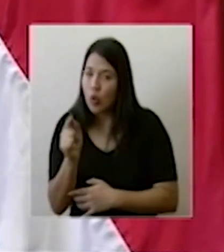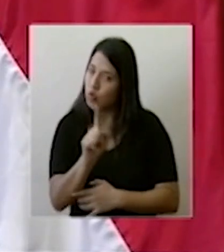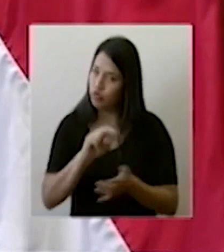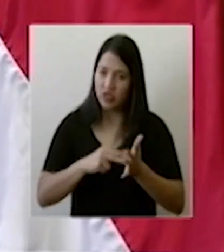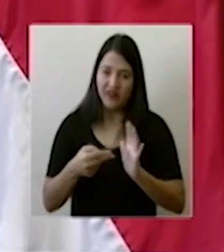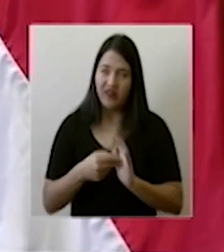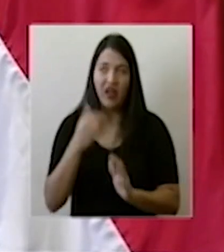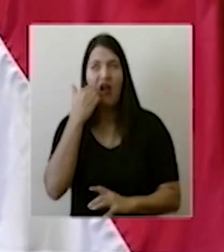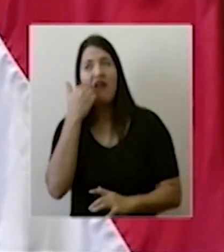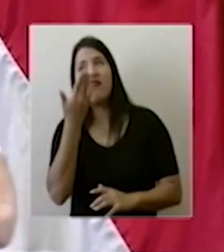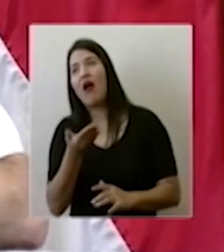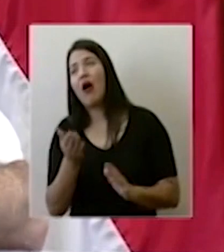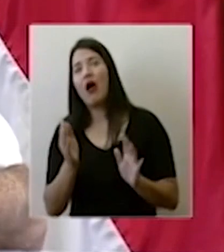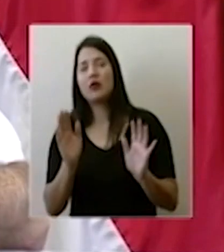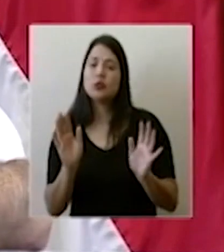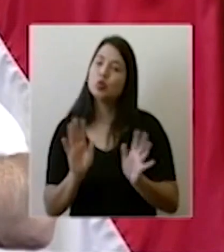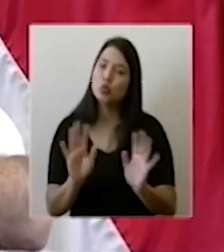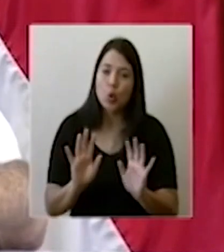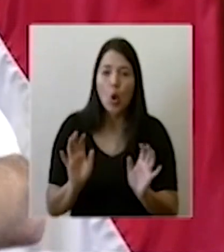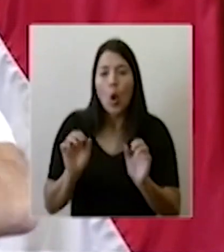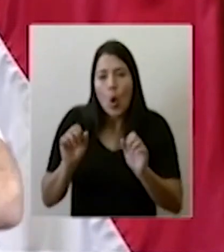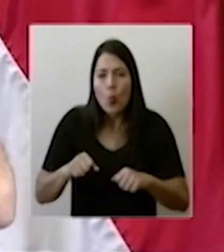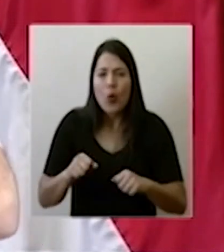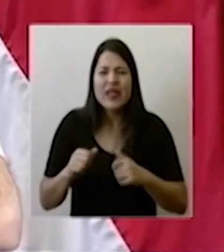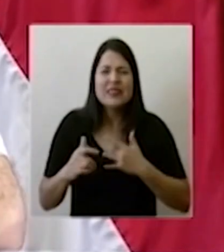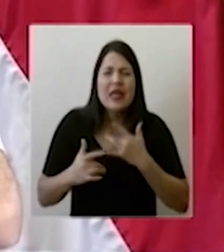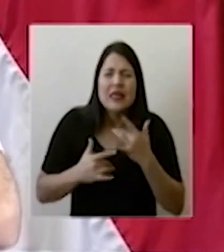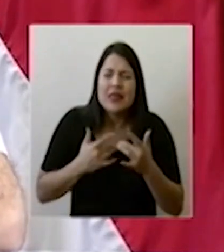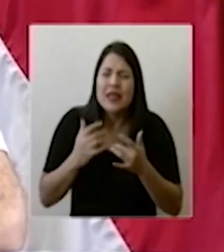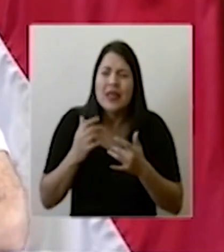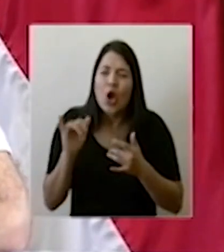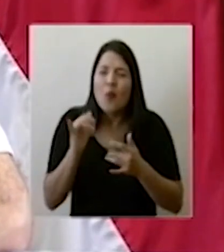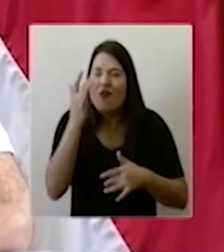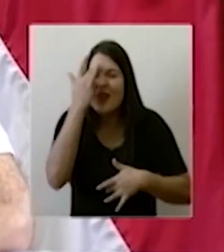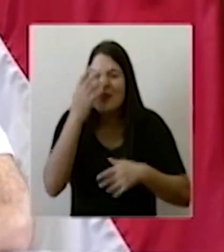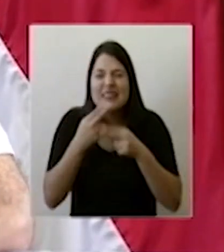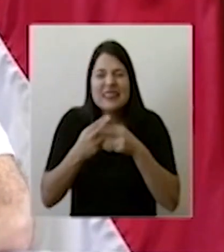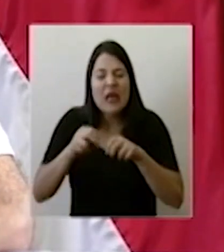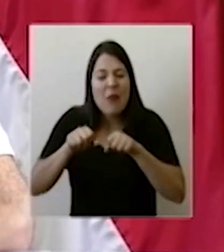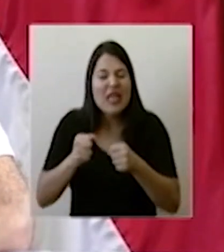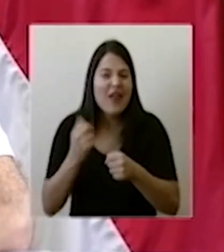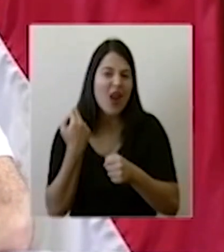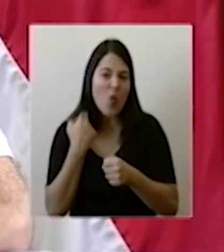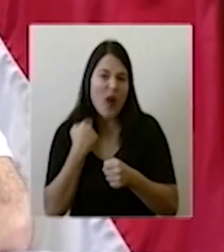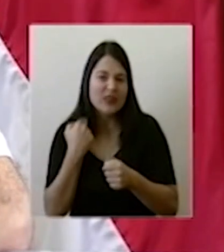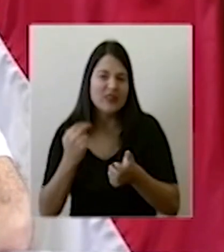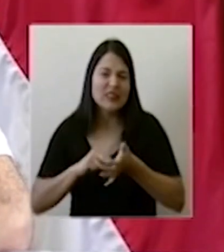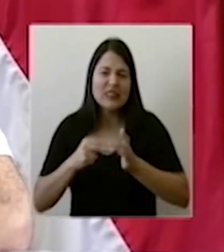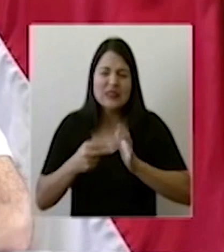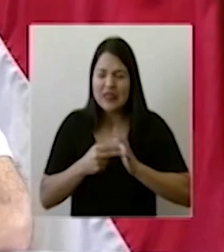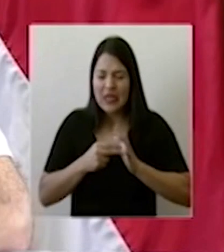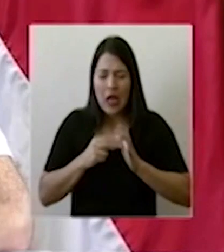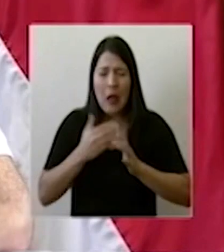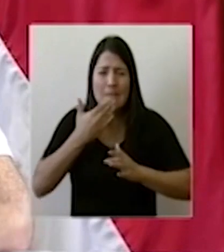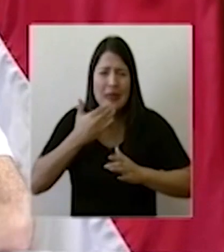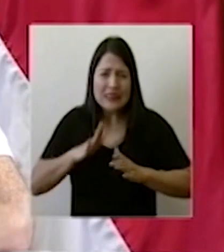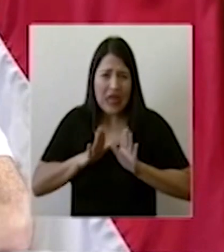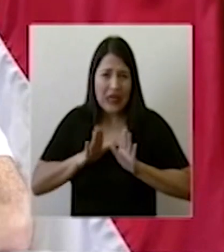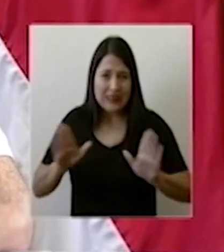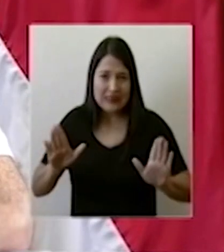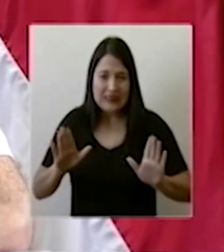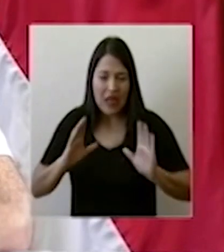esto puede ser síntomas de una quiebra huesos en la casa, pero que no requieren de hospitalización. Sin embargo,